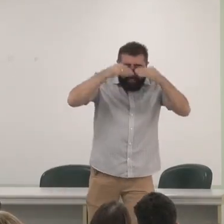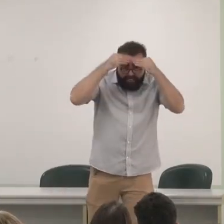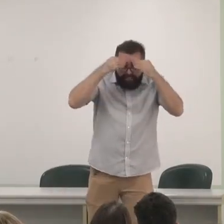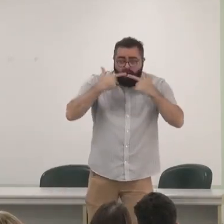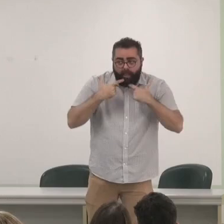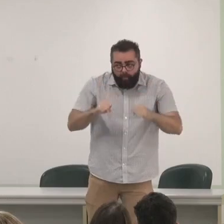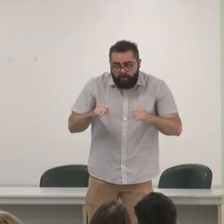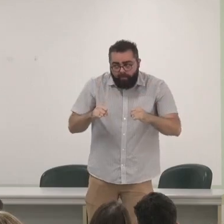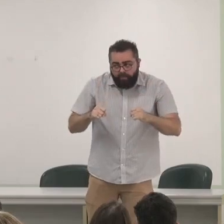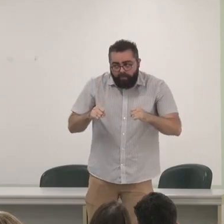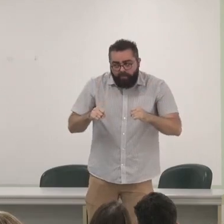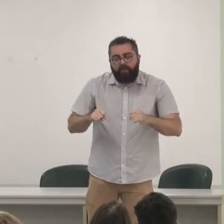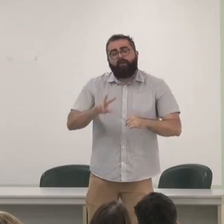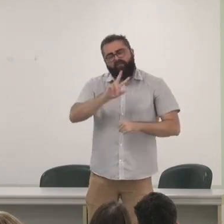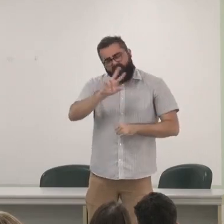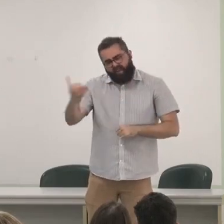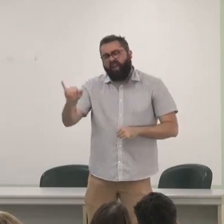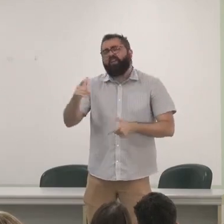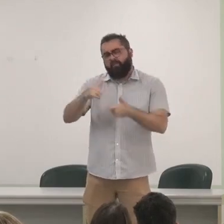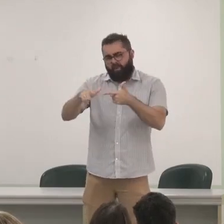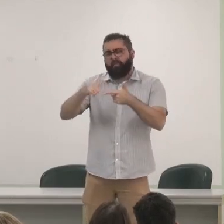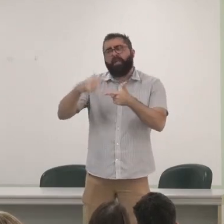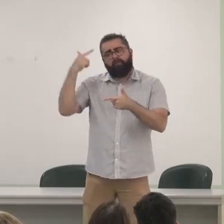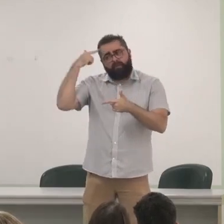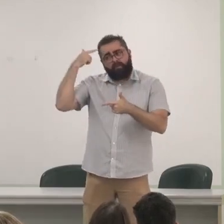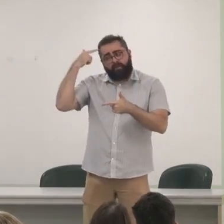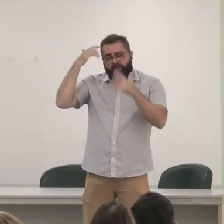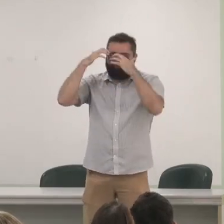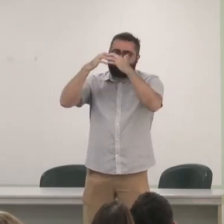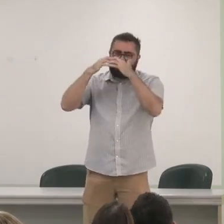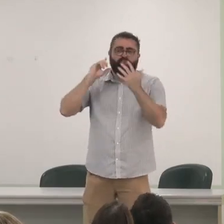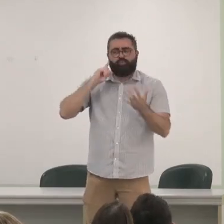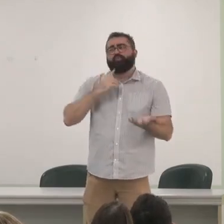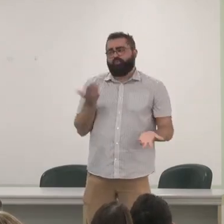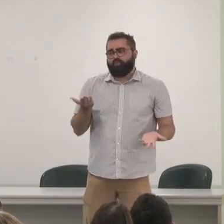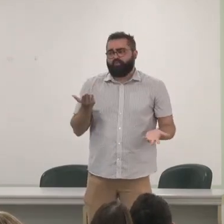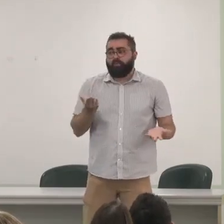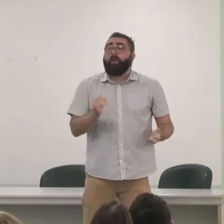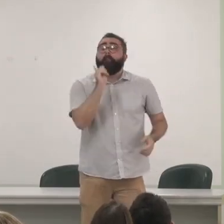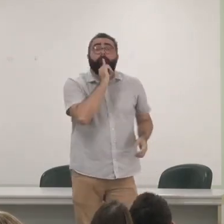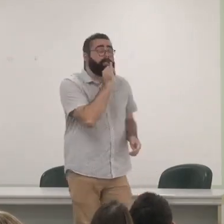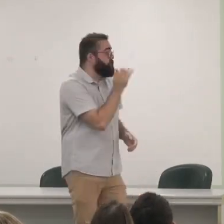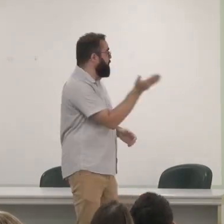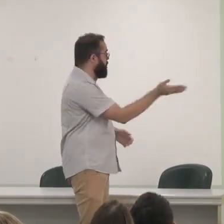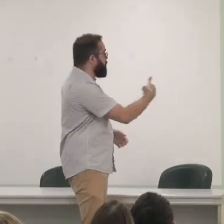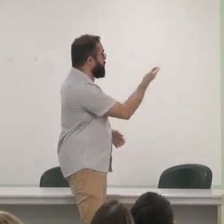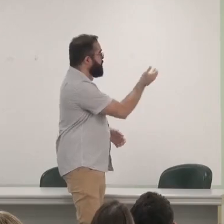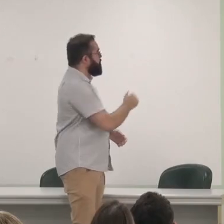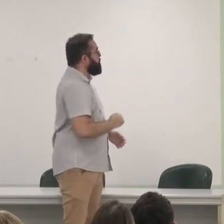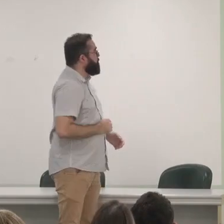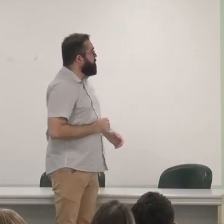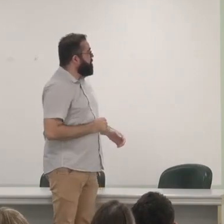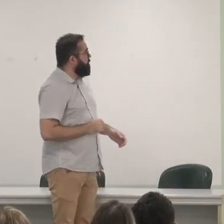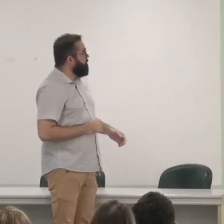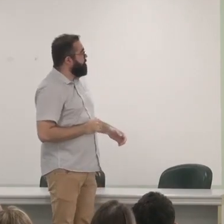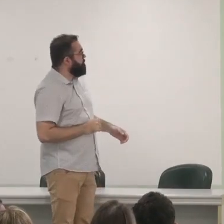um atraso tardio de aquisição linguística vai causar problemas cognitivos para essas pessoas. Pode passar, por